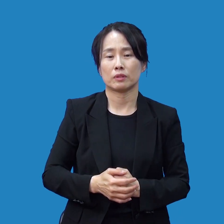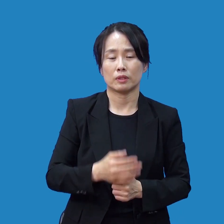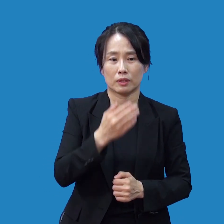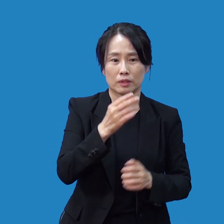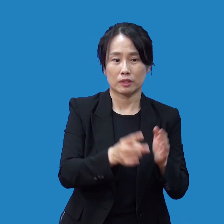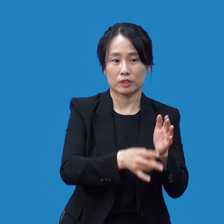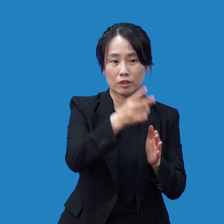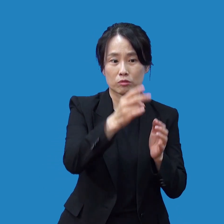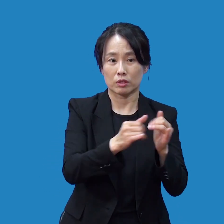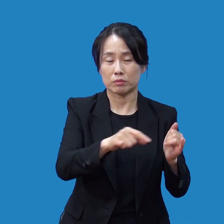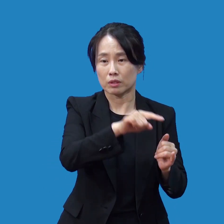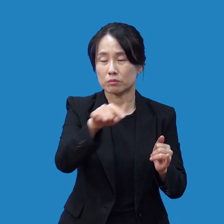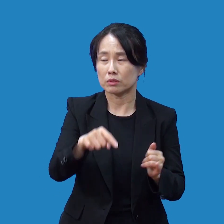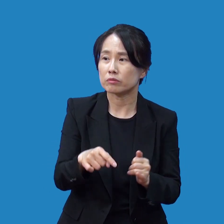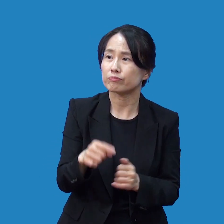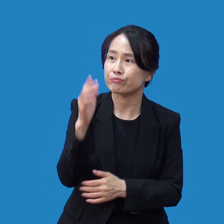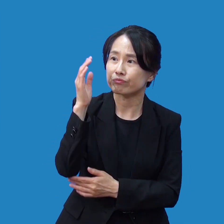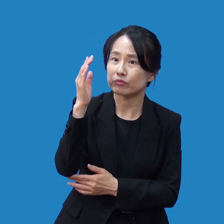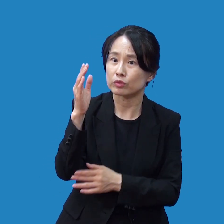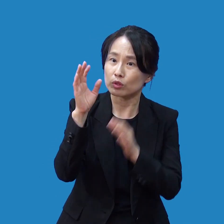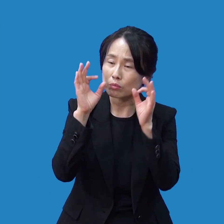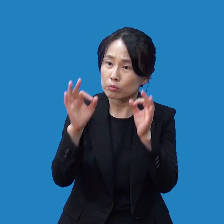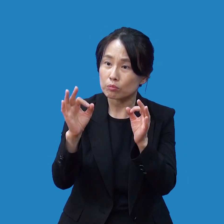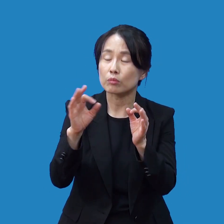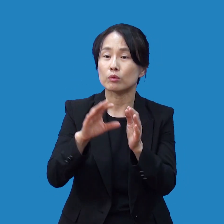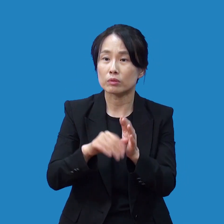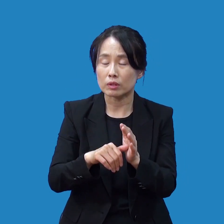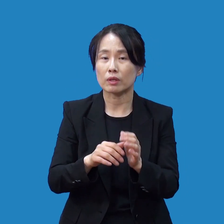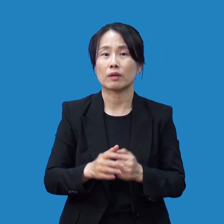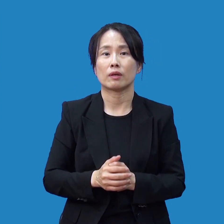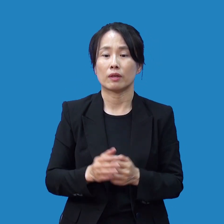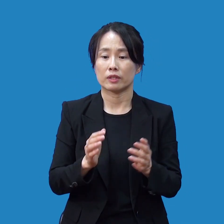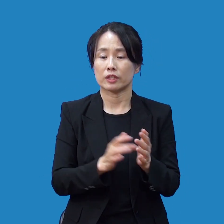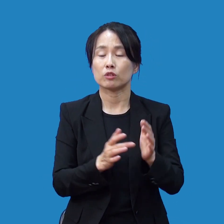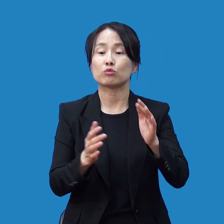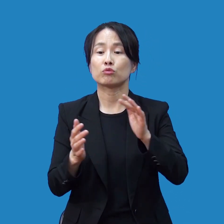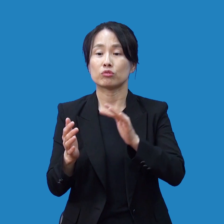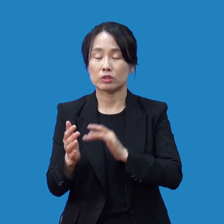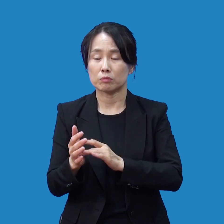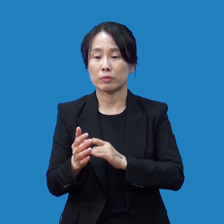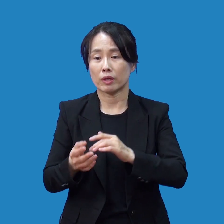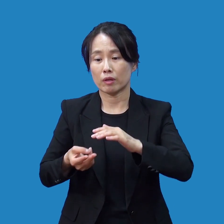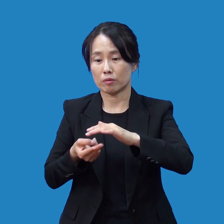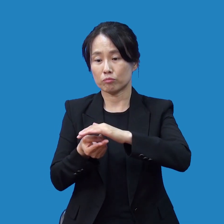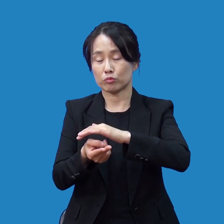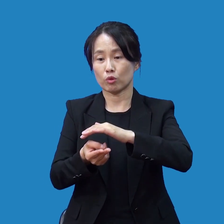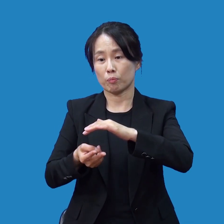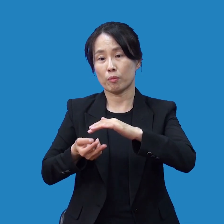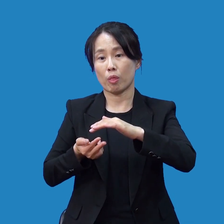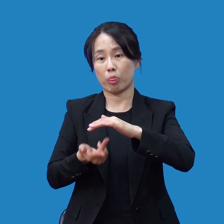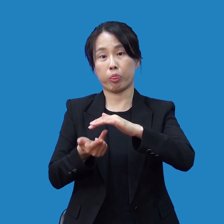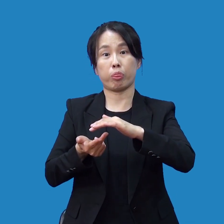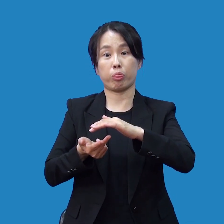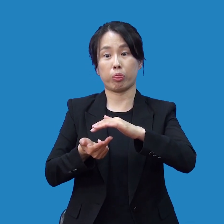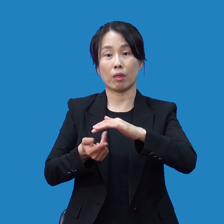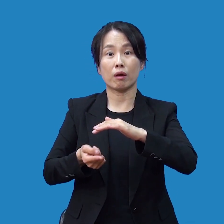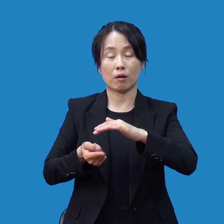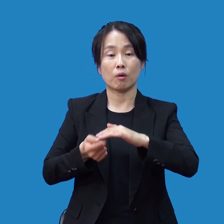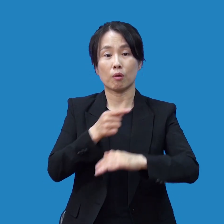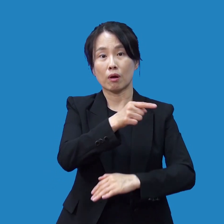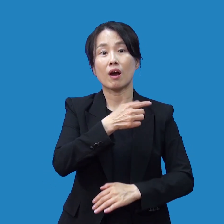유대인들, 예수님의 빈 무덤을 부인하지 않습니다. 그것은 뭐냐 하면 그 예수님의 빈 무덤이란